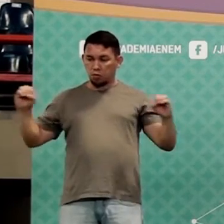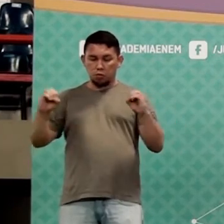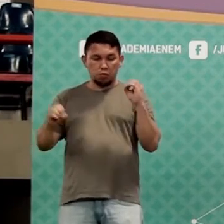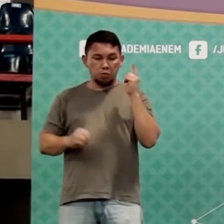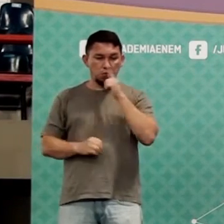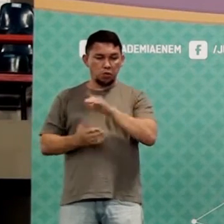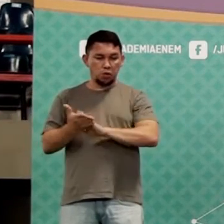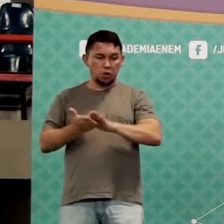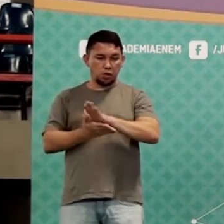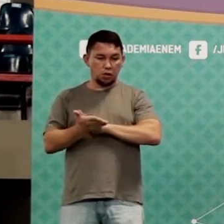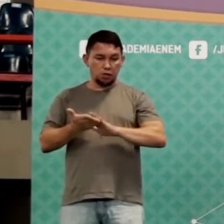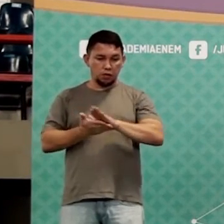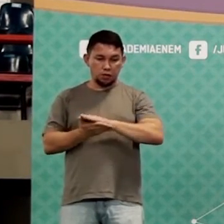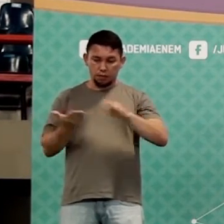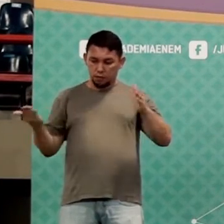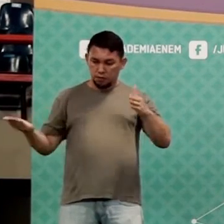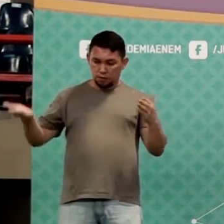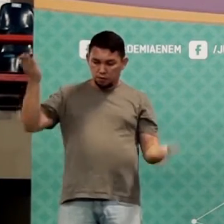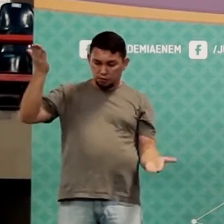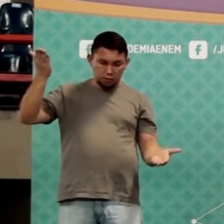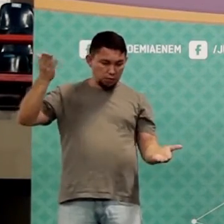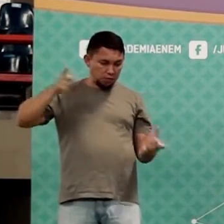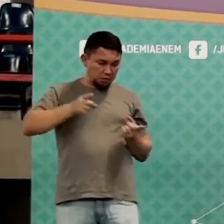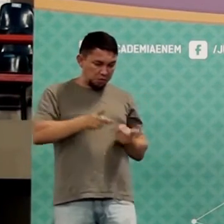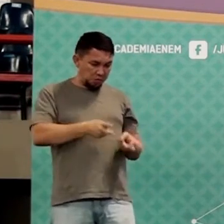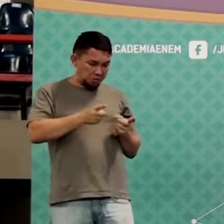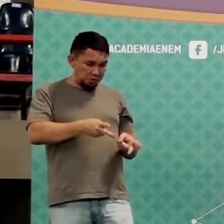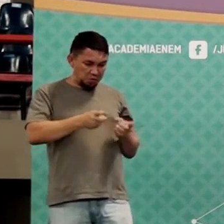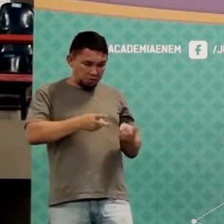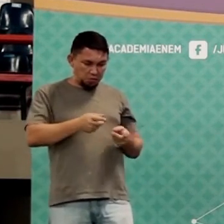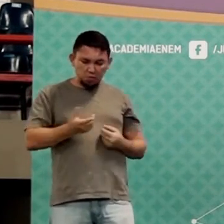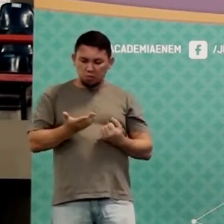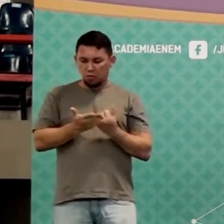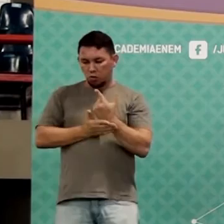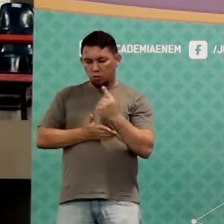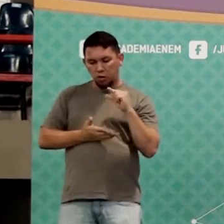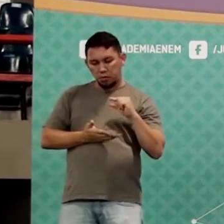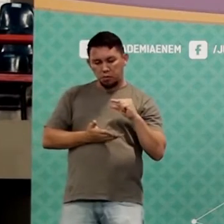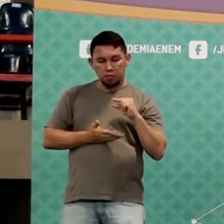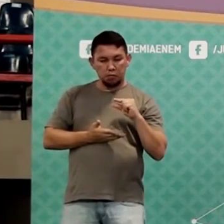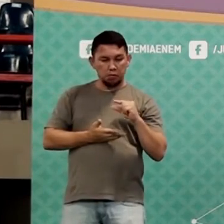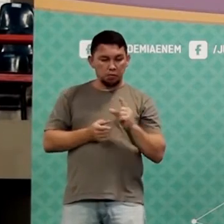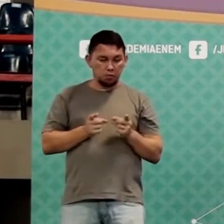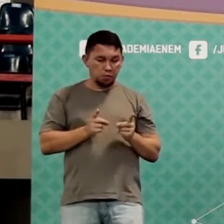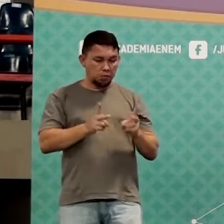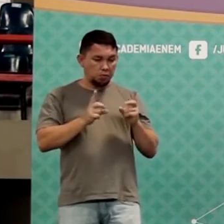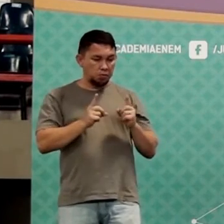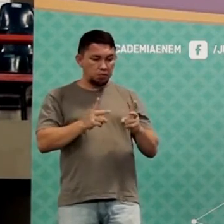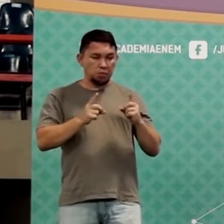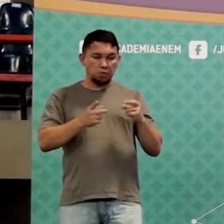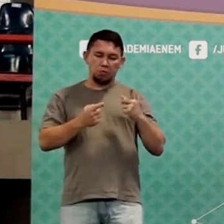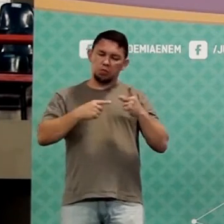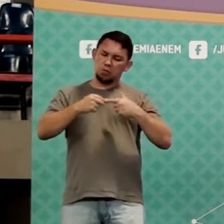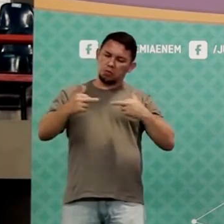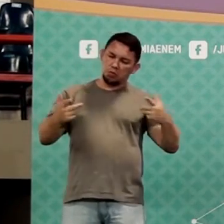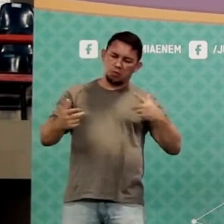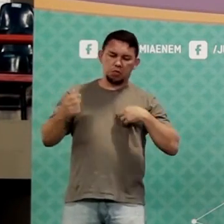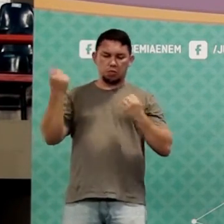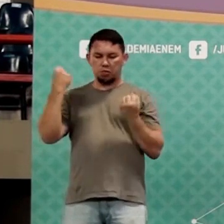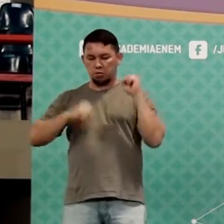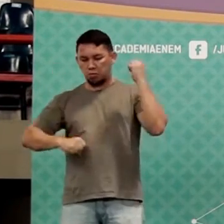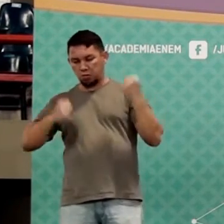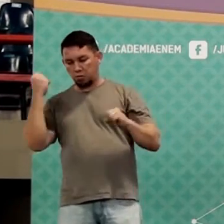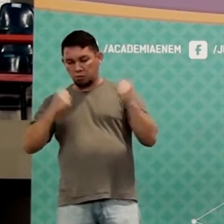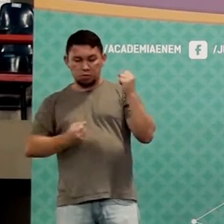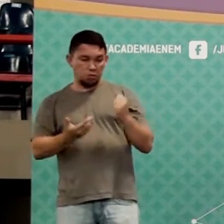ganha nada. Agora, se tu vender muito, comprar pouco. Vender o quê? Vender produto